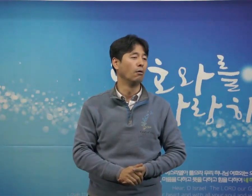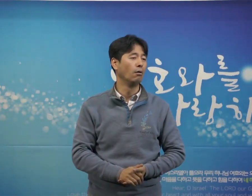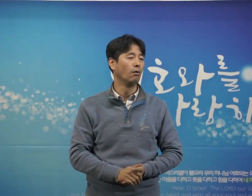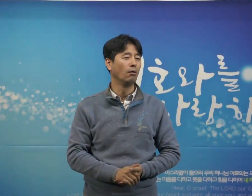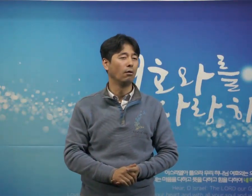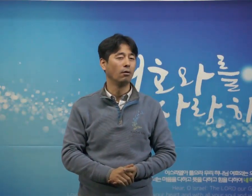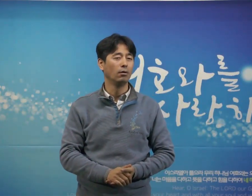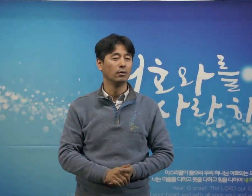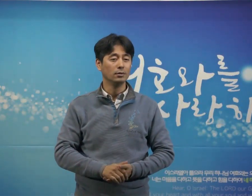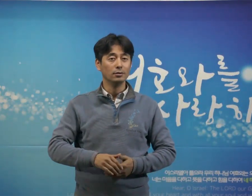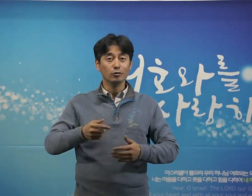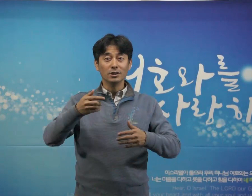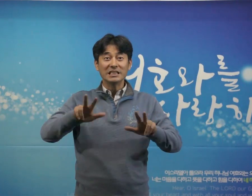것을 느낄 수가 있습니다.